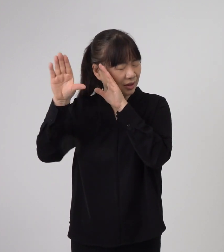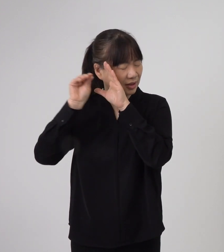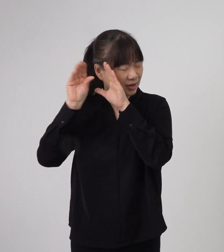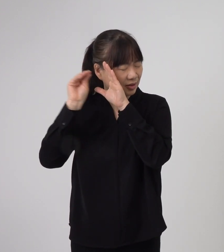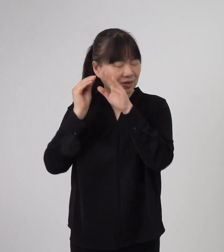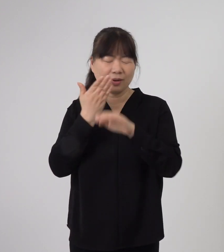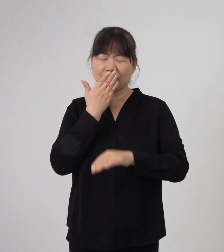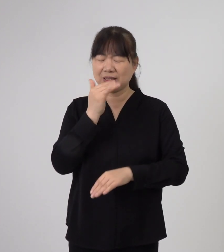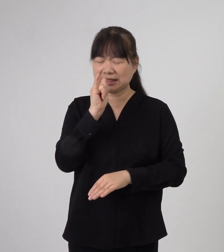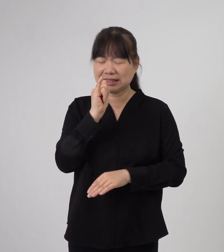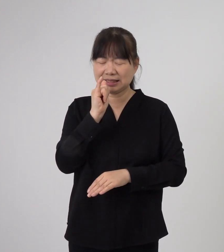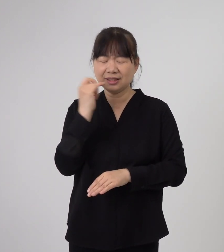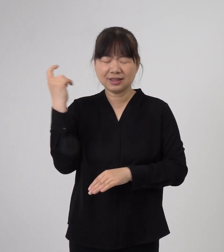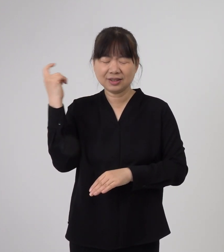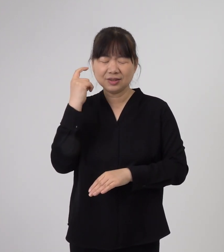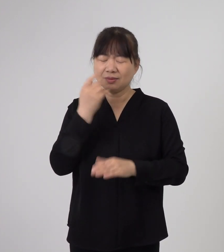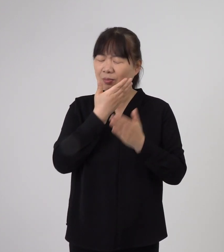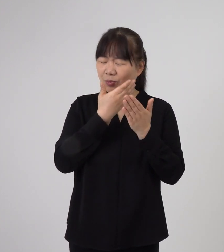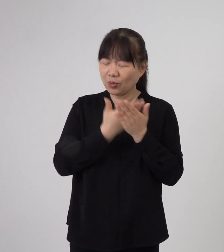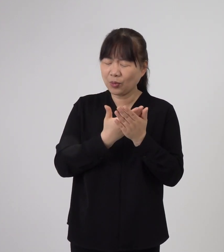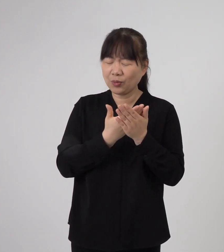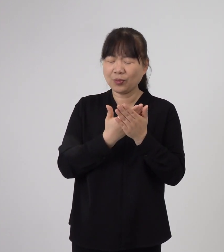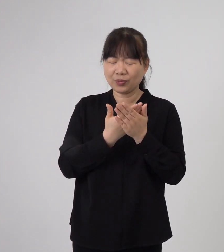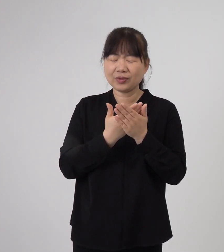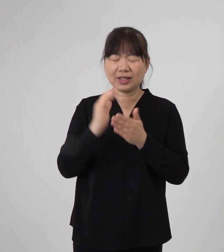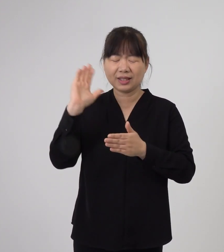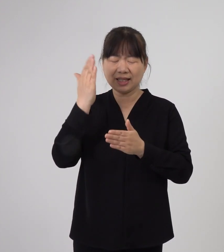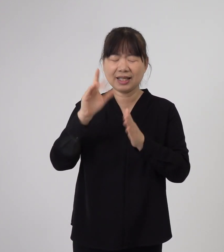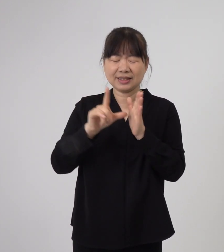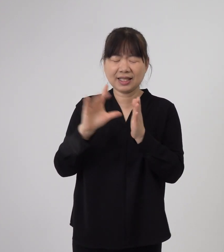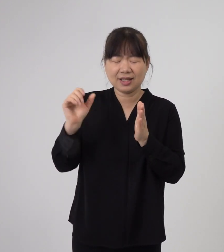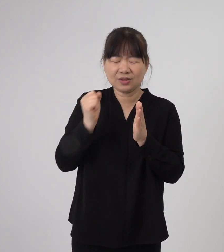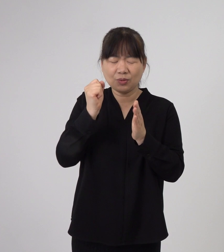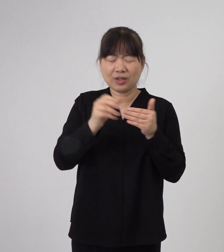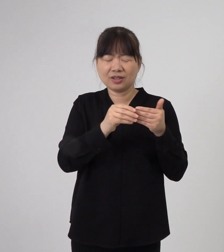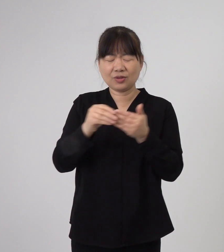있는 들음에 복된 귀가 되도록 이끌어 주시옵소서.